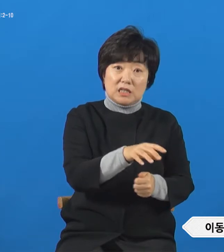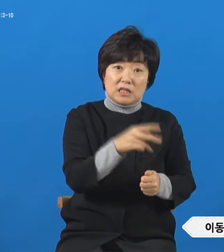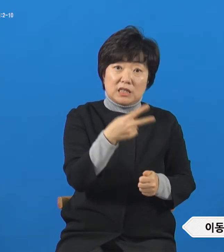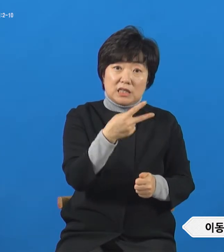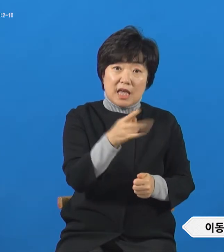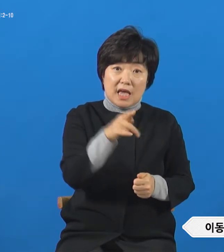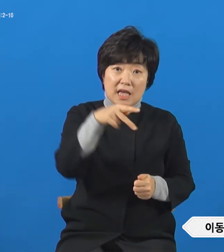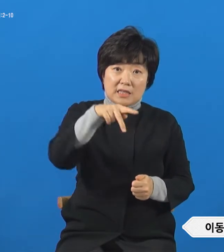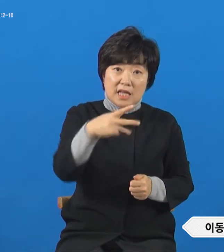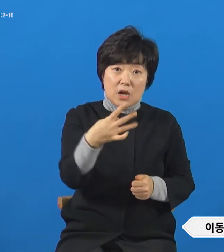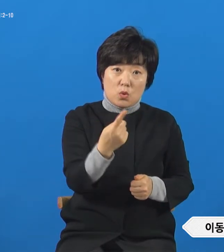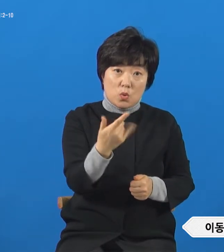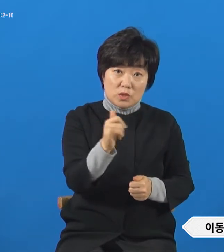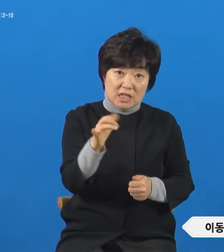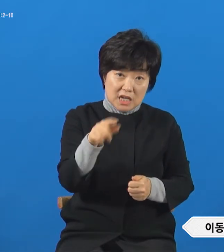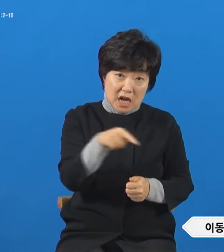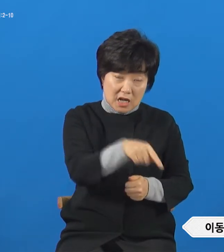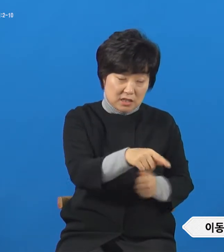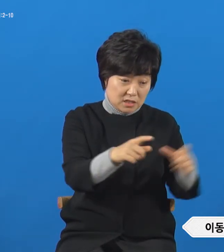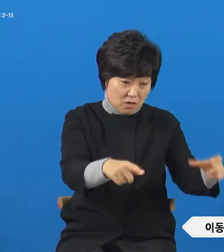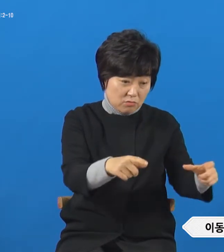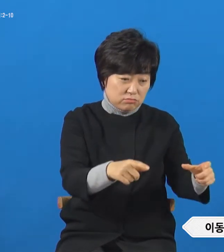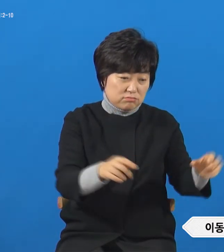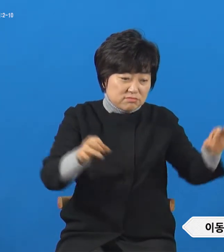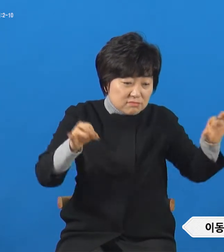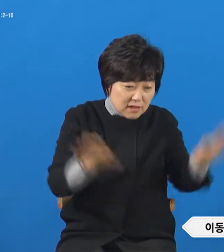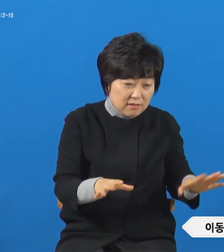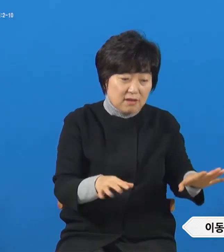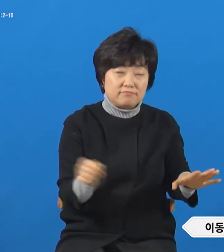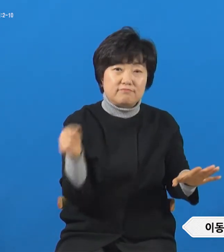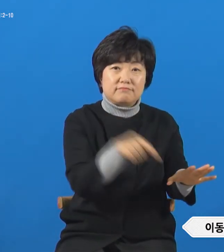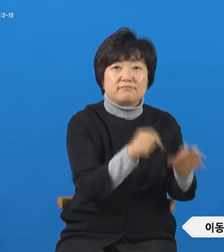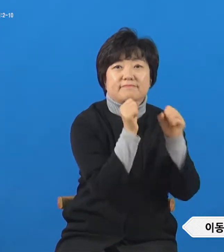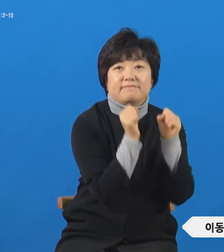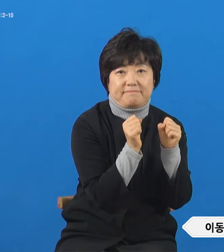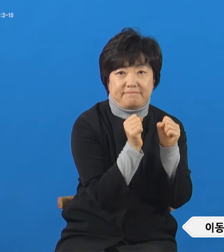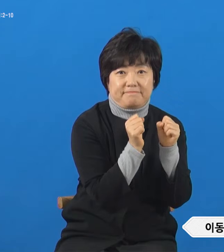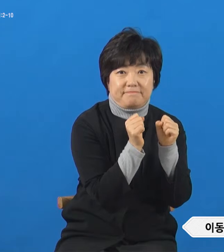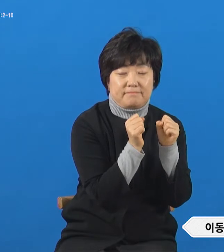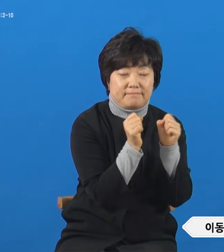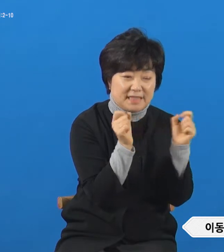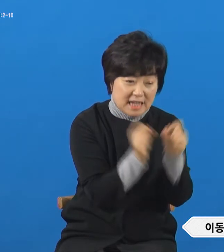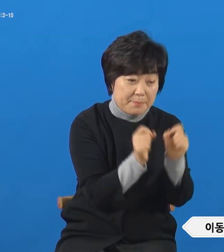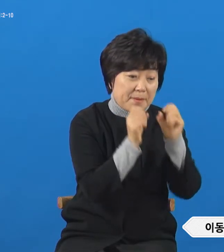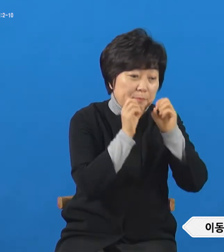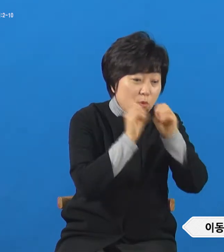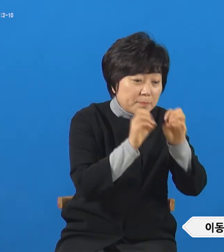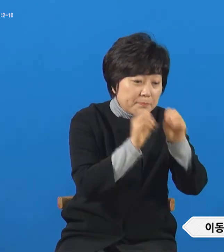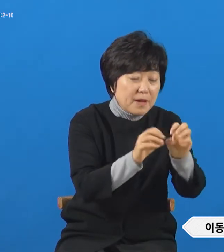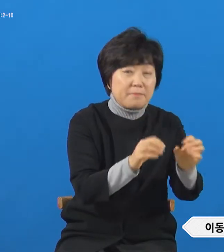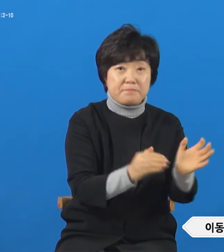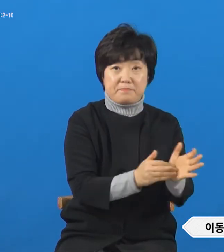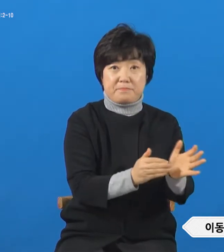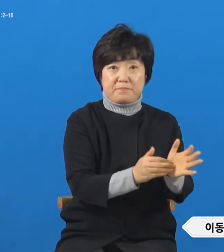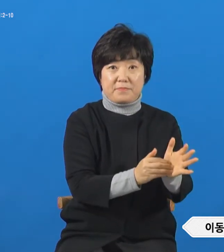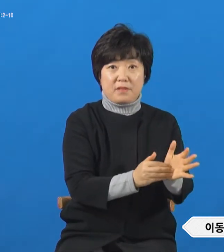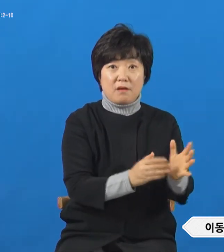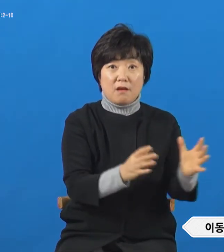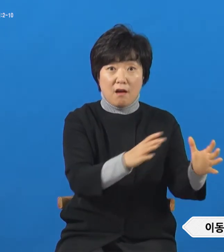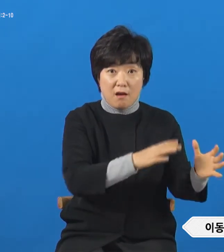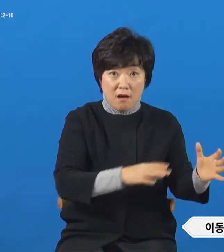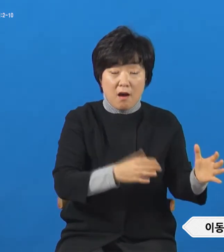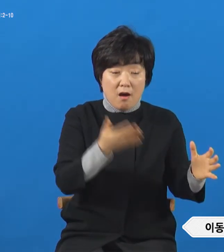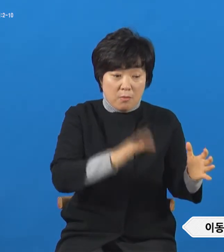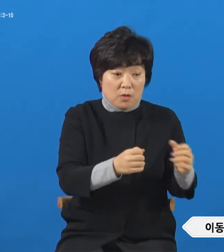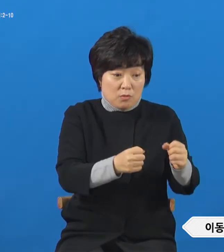기간을 머물며 단기 선교를 감행한 것입니다. 그럼에도 불구하고 복음은 오늘 우리가